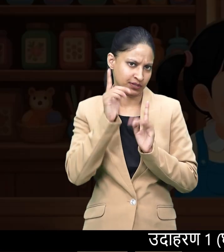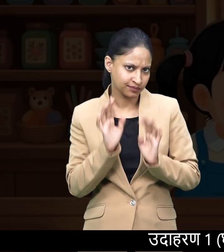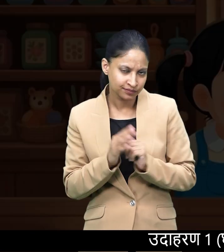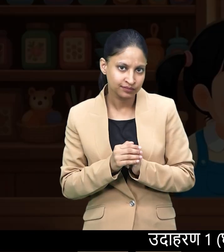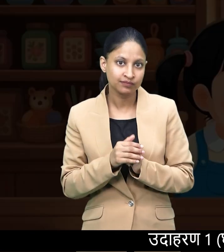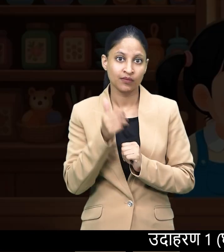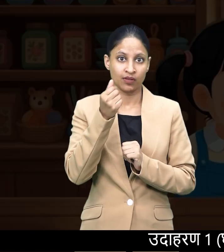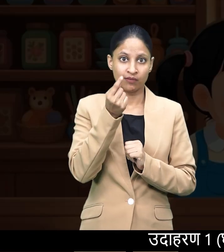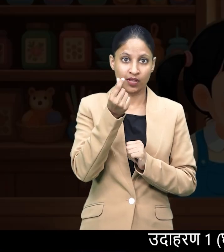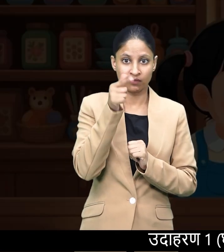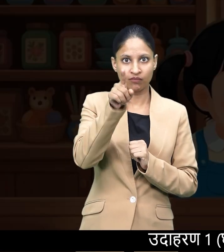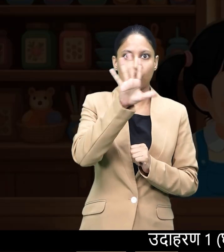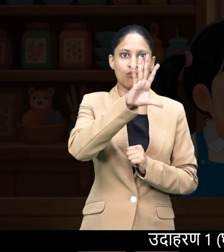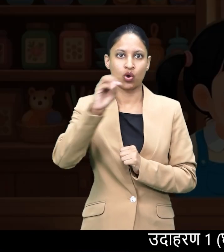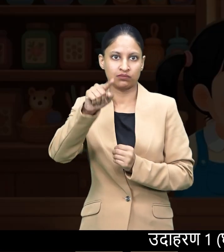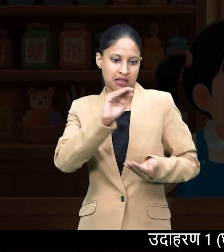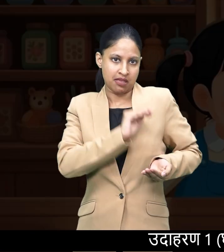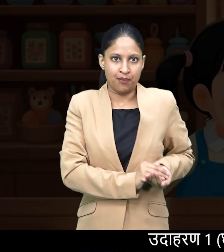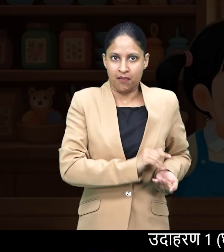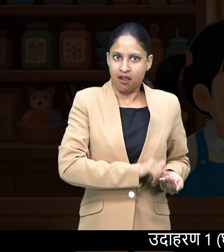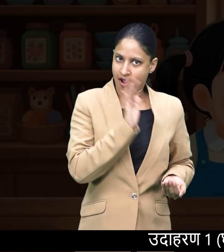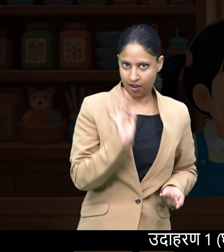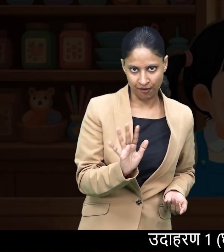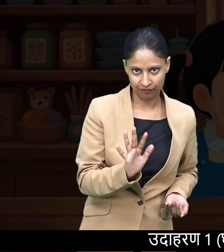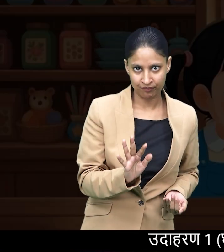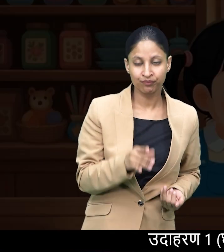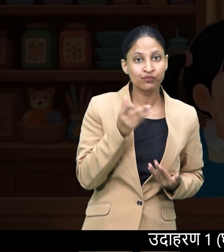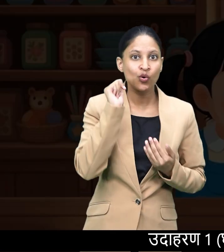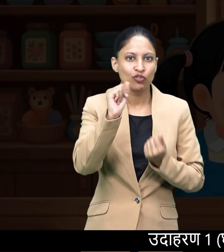उदाहरण नंबर 1 घटाव। मान लीजिए आपके पास 500 थे।